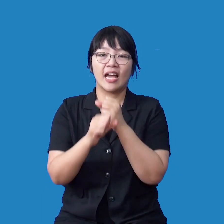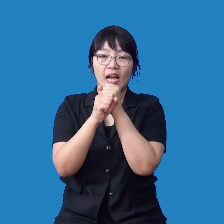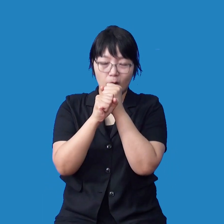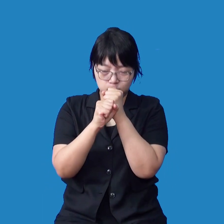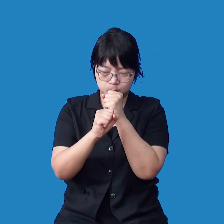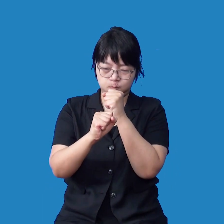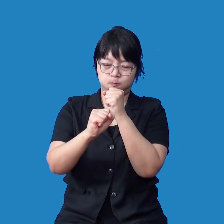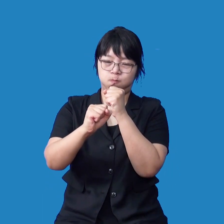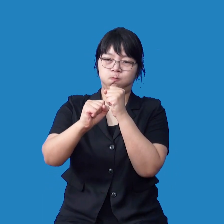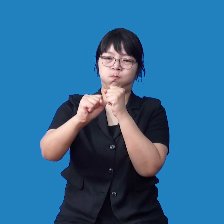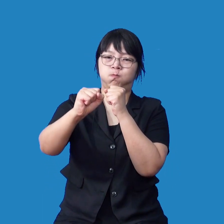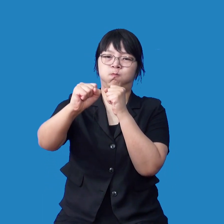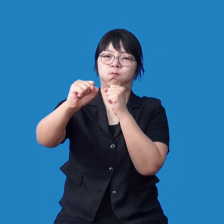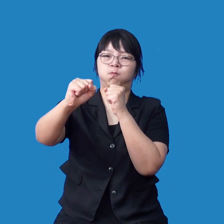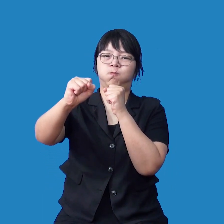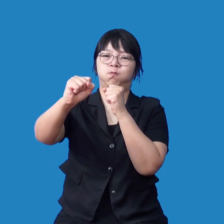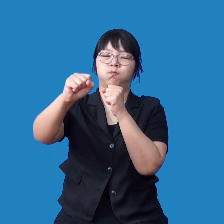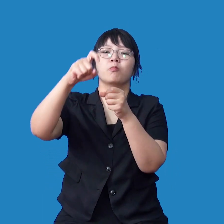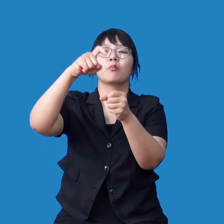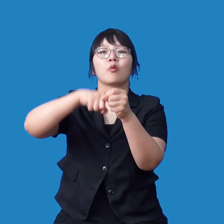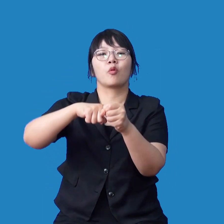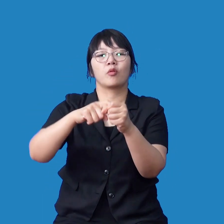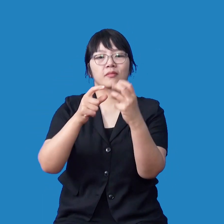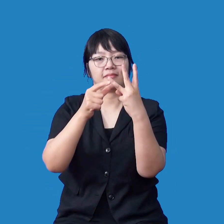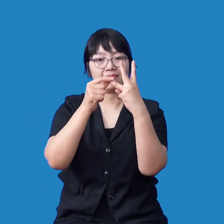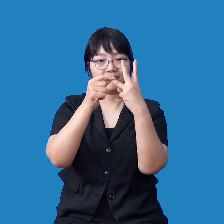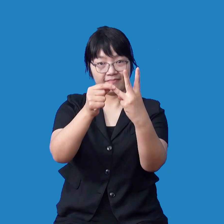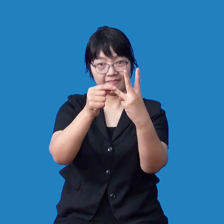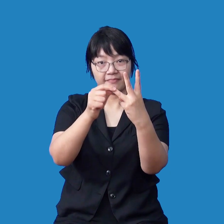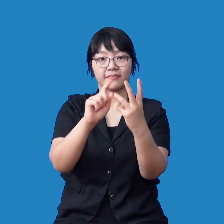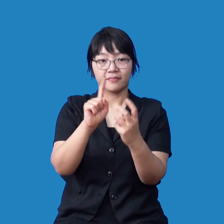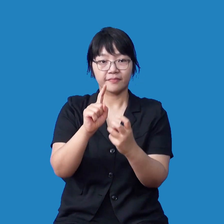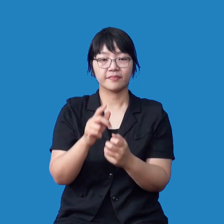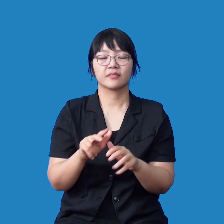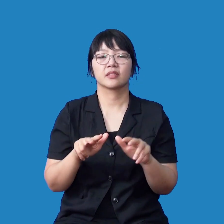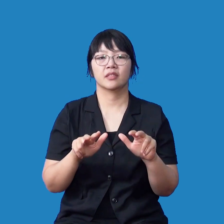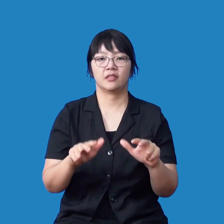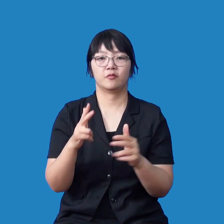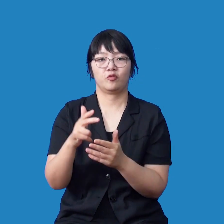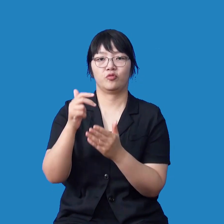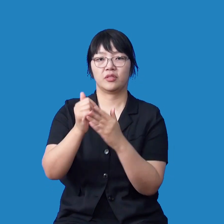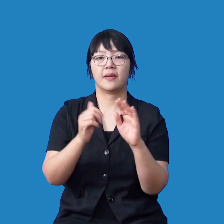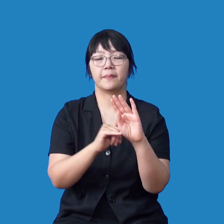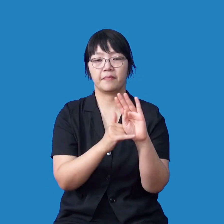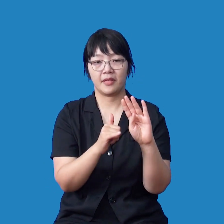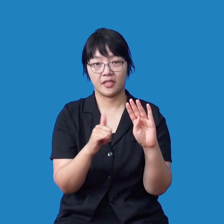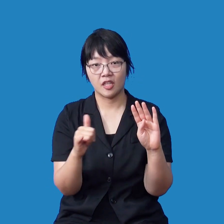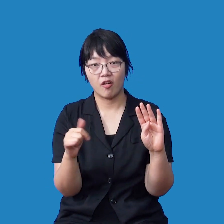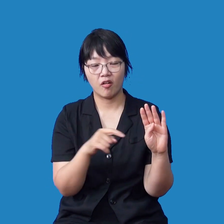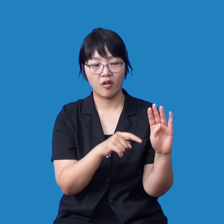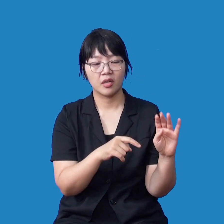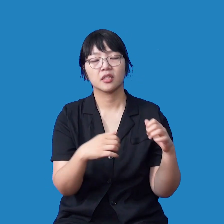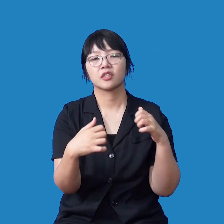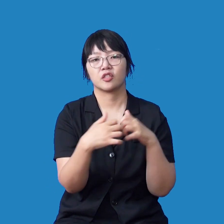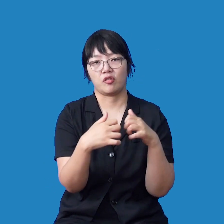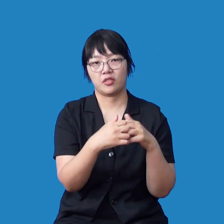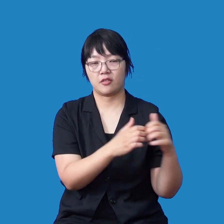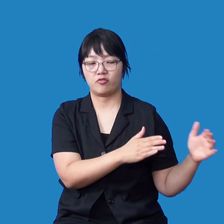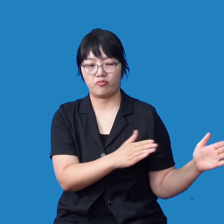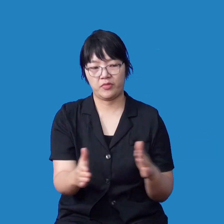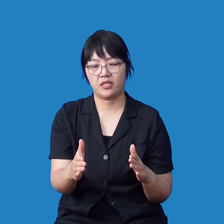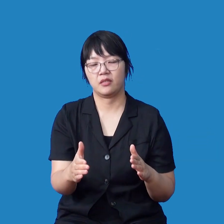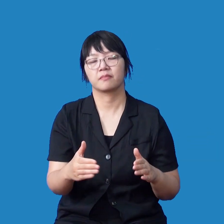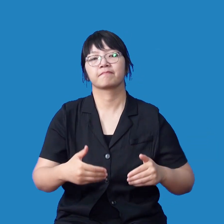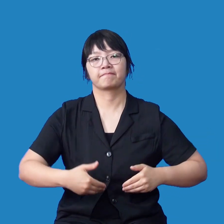나팔이 울리는 또 하나의 목적이 있습니다. 세 번째로, 지금은 주의 백성들이 전쟁을